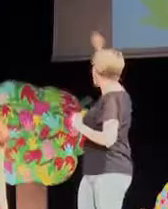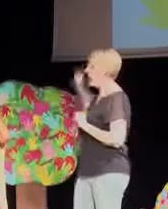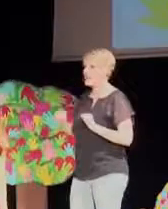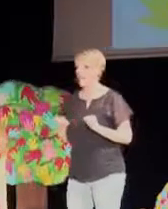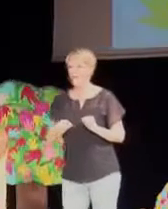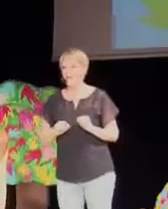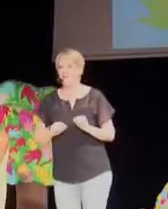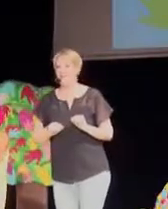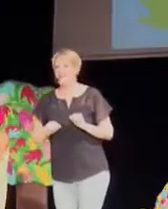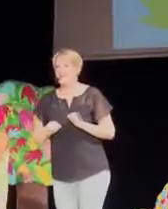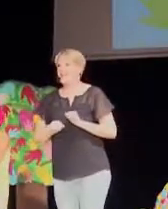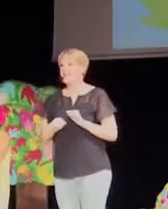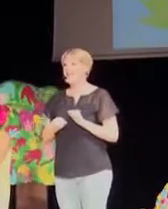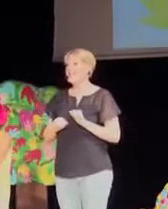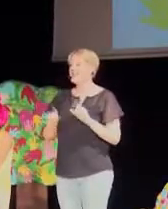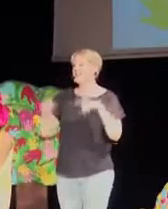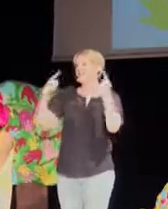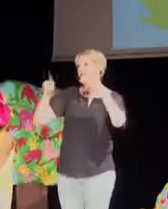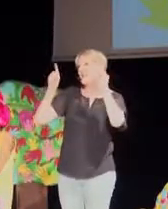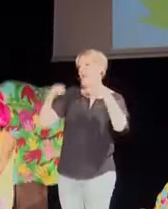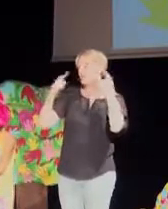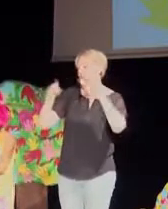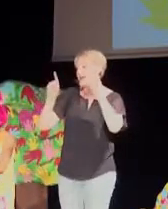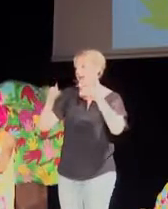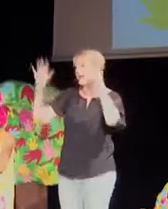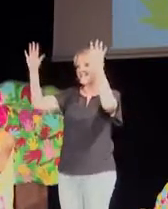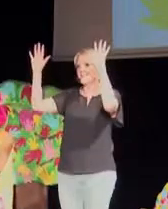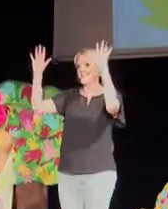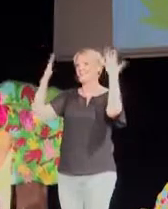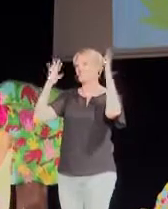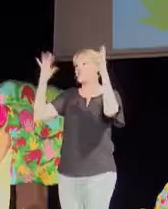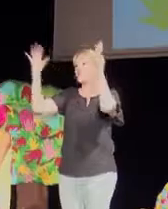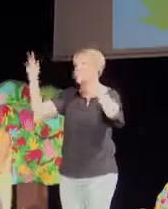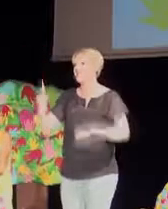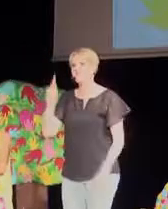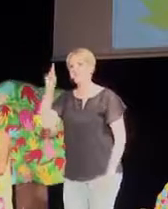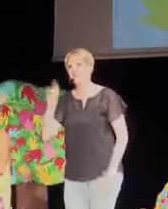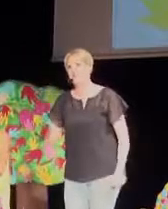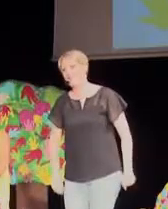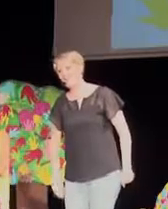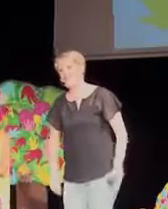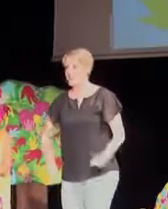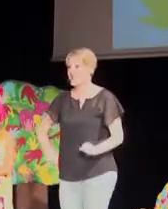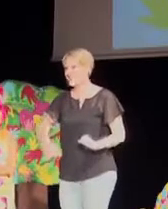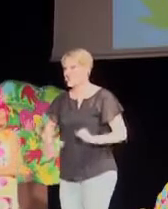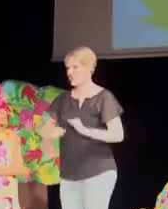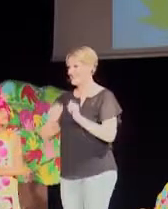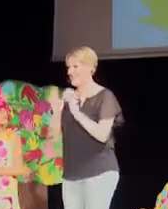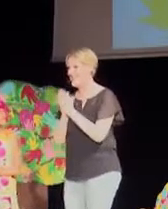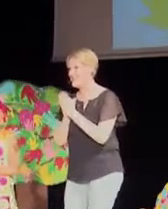à l'écran et c'est sur l'air des Champs-Élysées. Les Champs-Élysées, d'accord? Vous